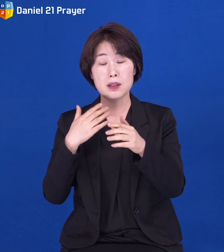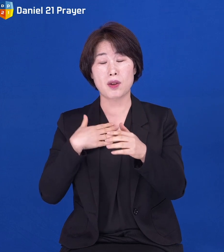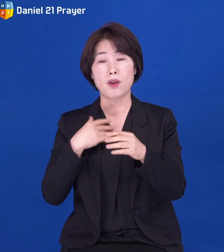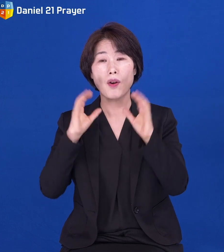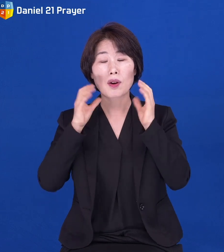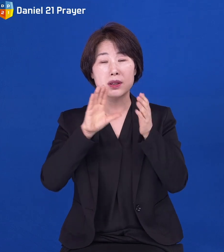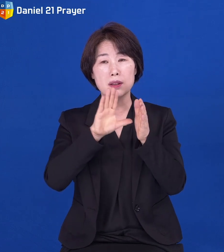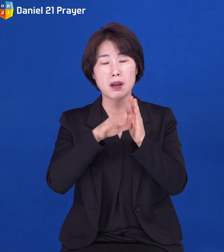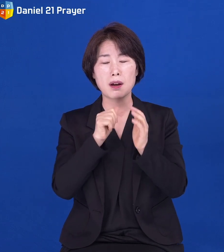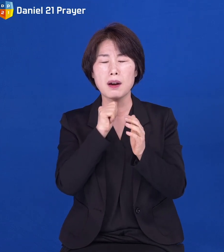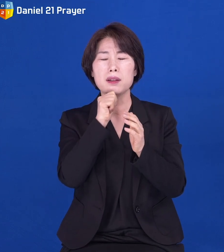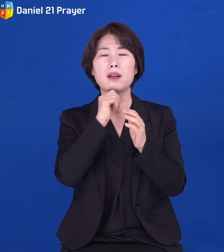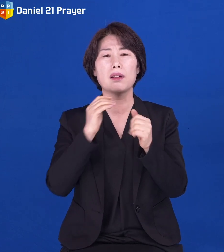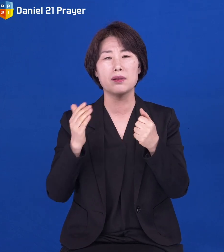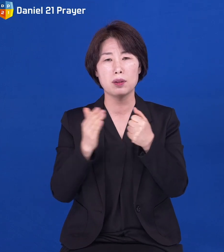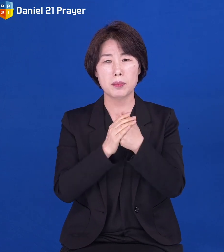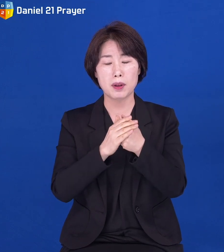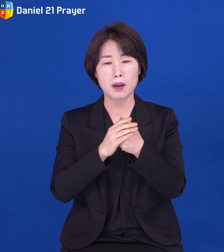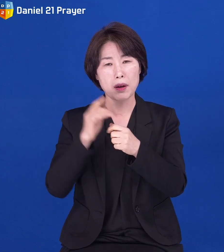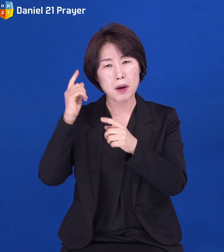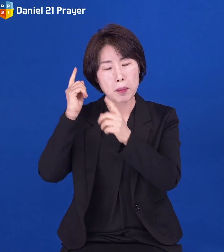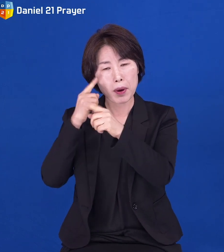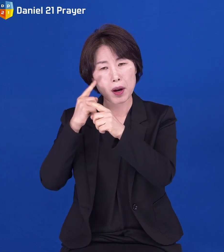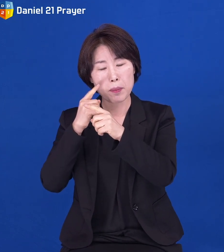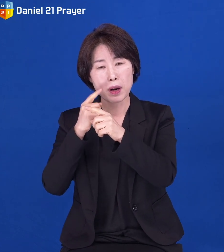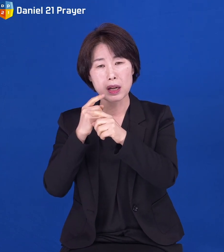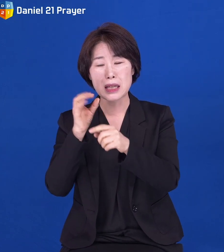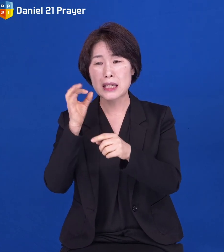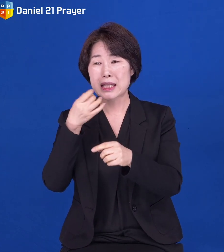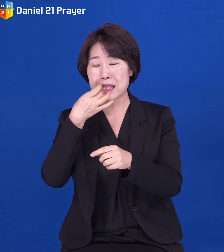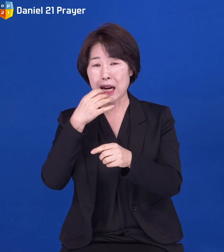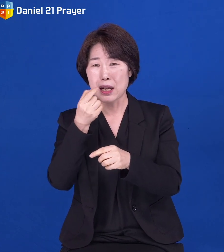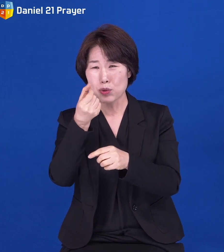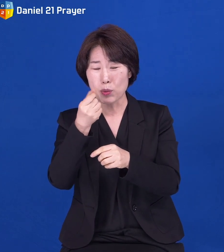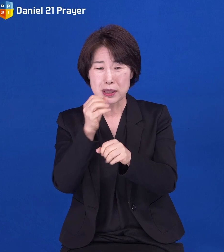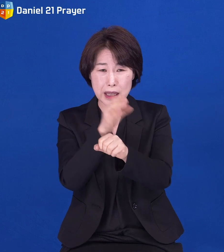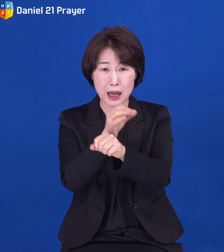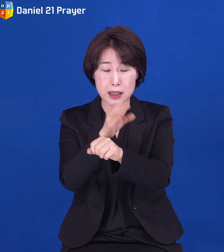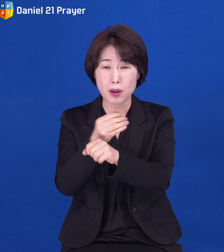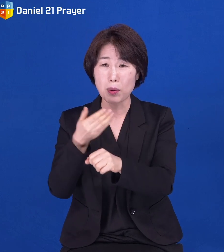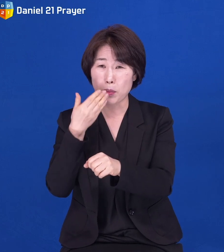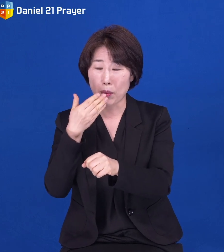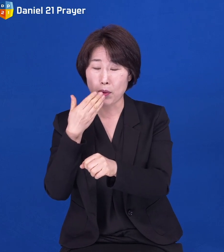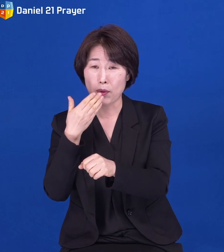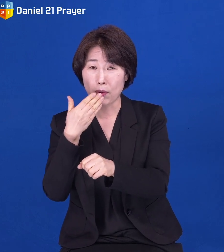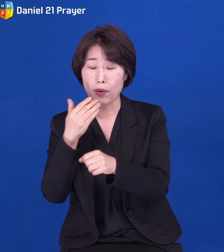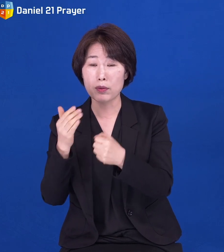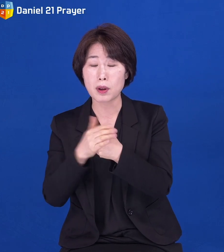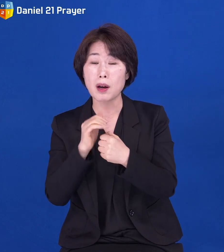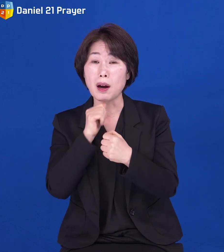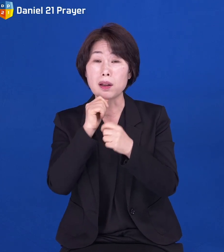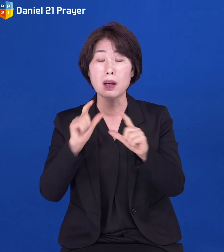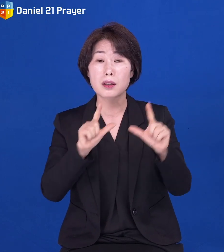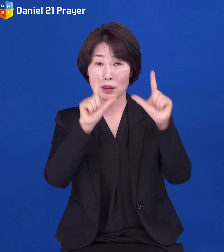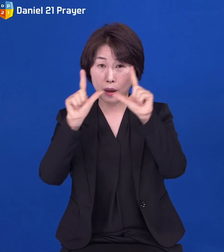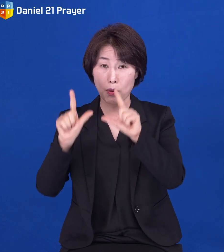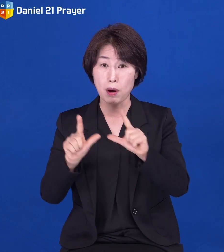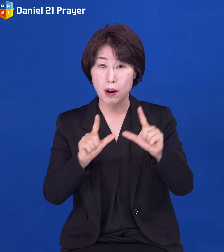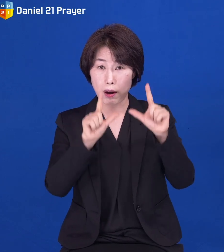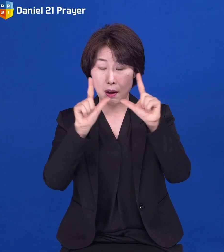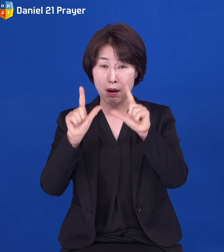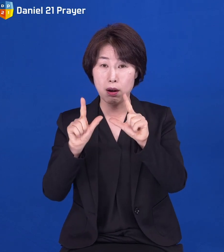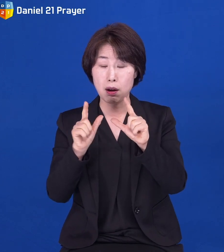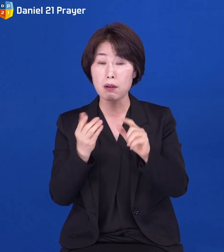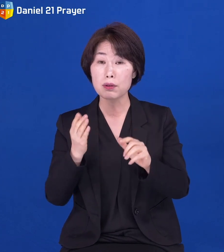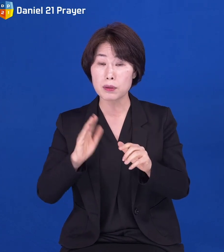같은 걸로 또 밥 끼니 해결한 적도 있고 항상 그랬는데 신앙심이 그렇게 좋으니까 항상 해피했어요. 저희 엄마는 힘든 내색을 별로 다